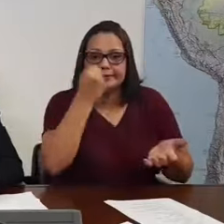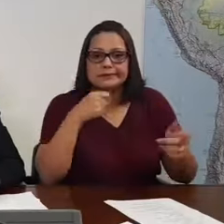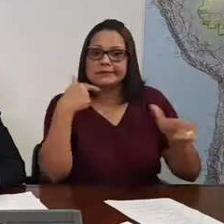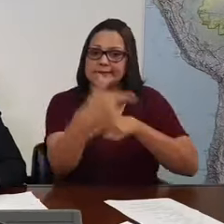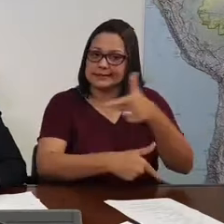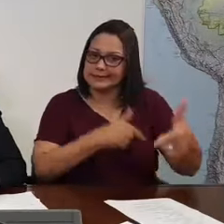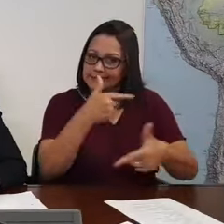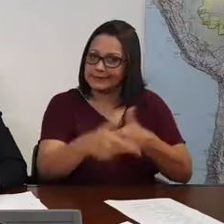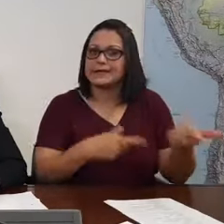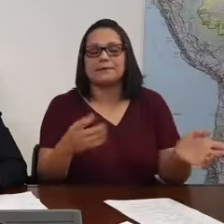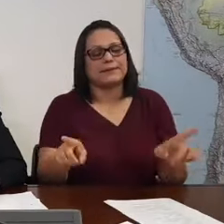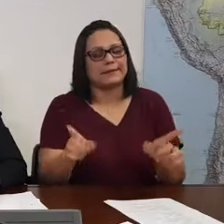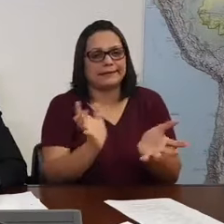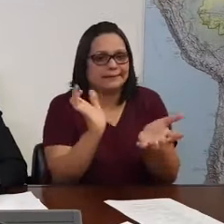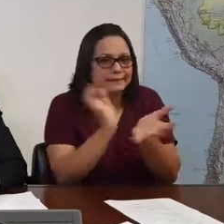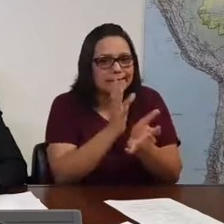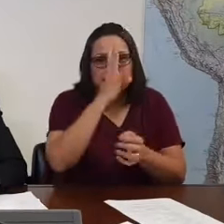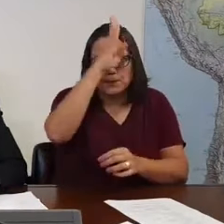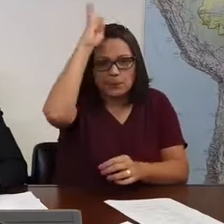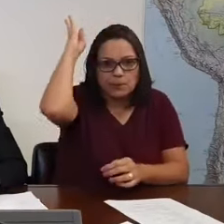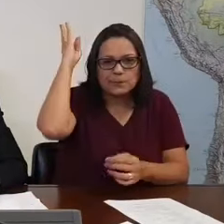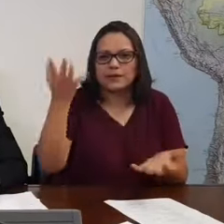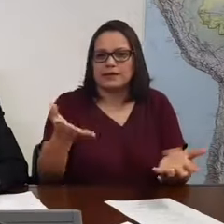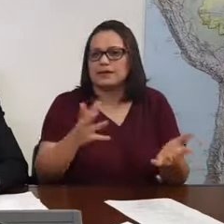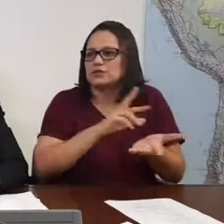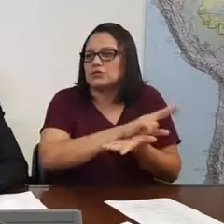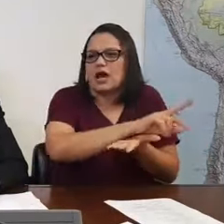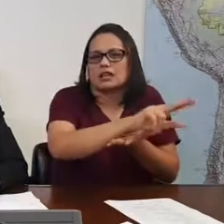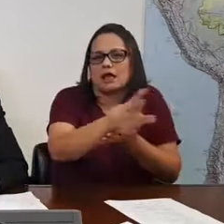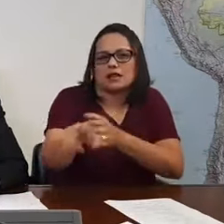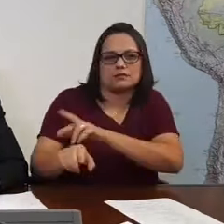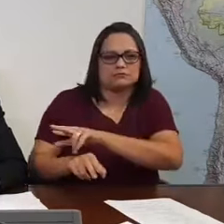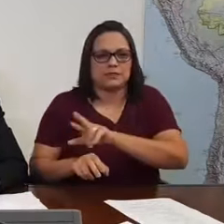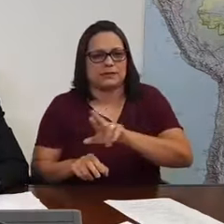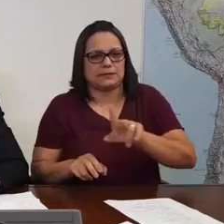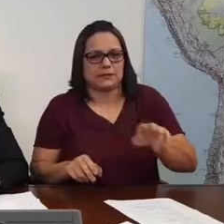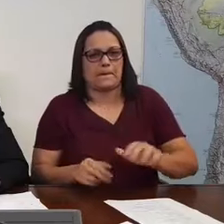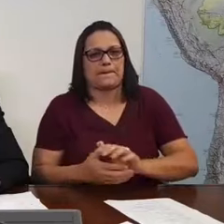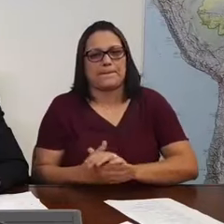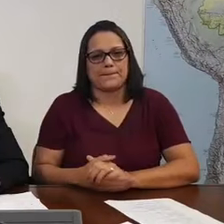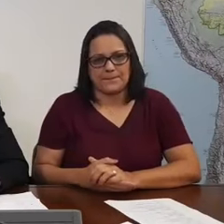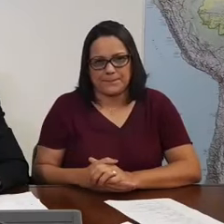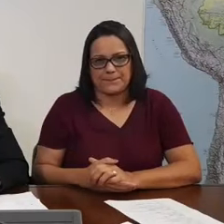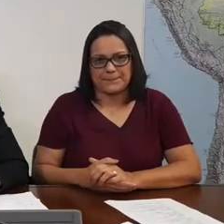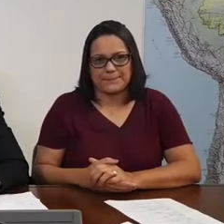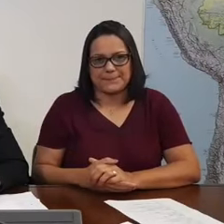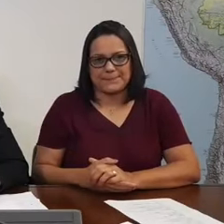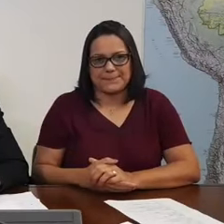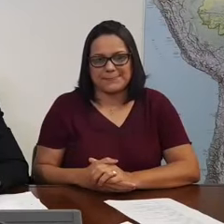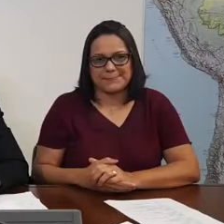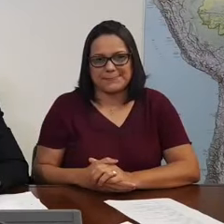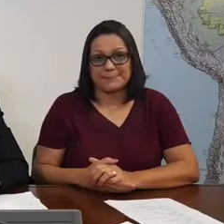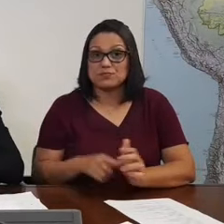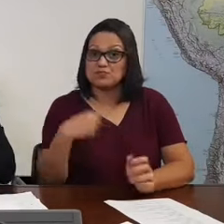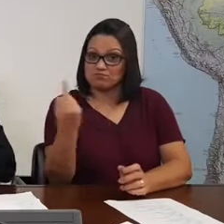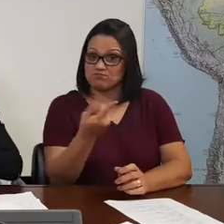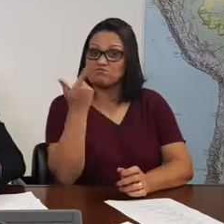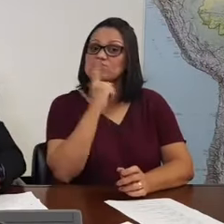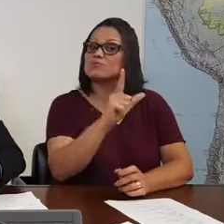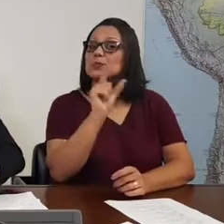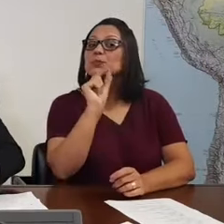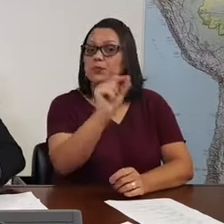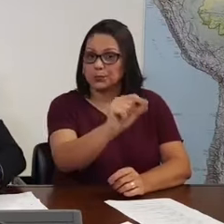militares e corpos de bombeiros em todos os níveis. E nós conseguimos ali